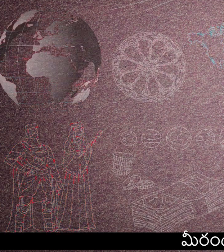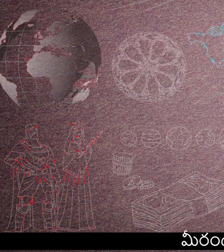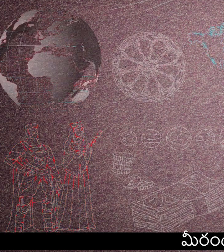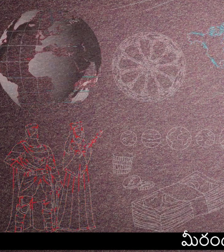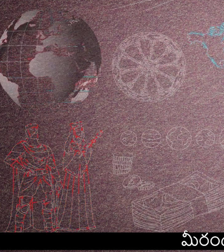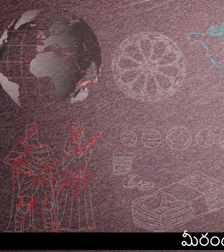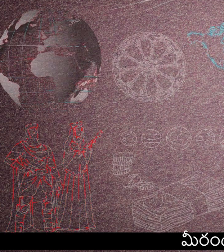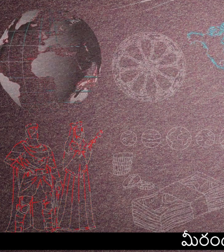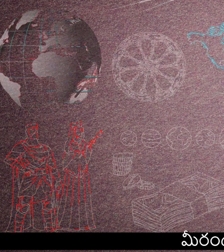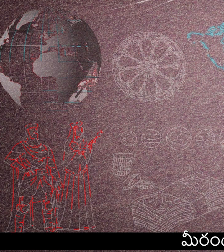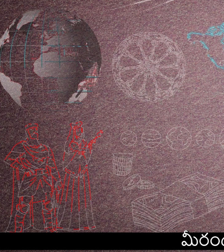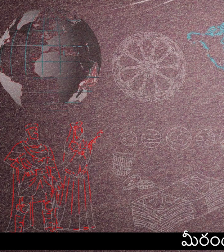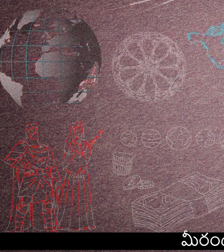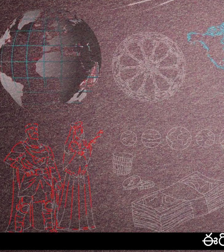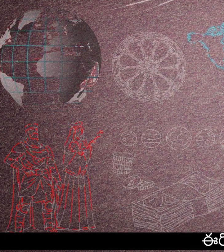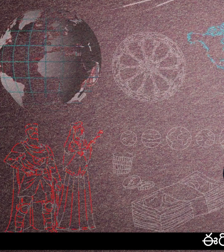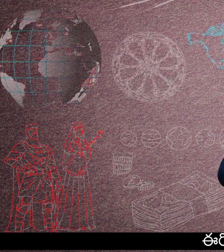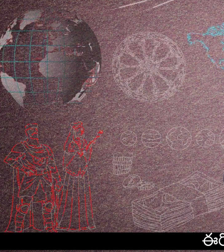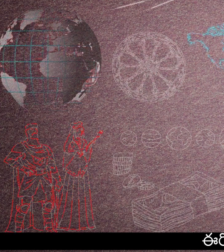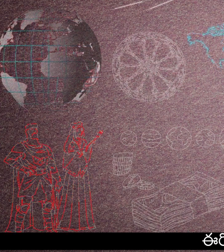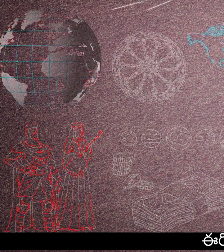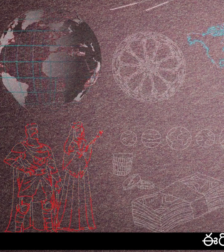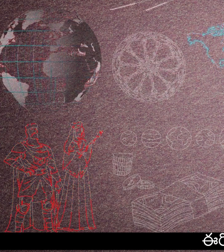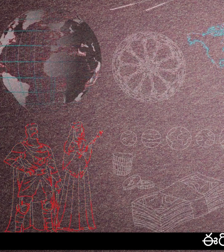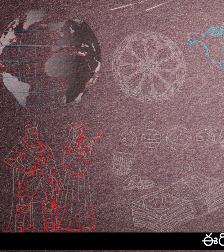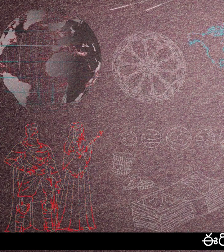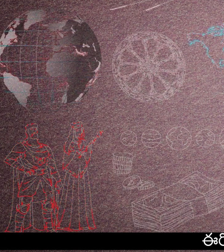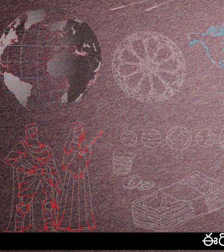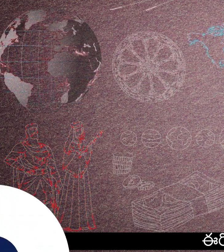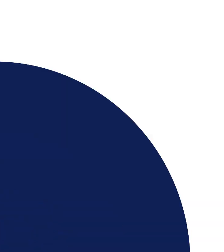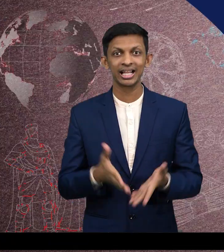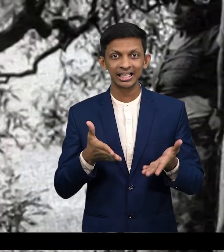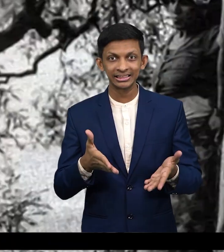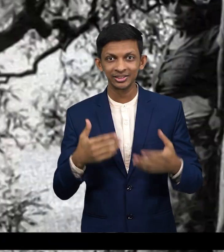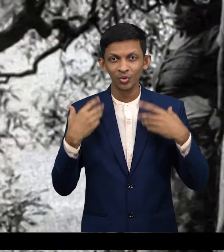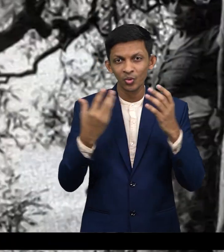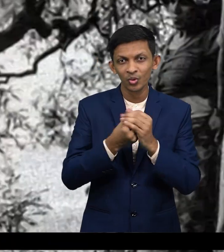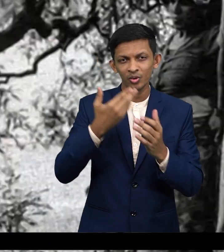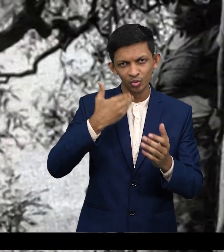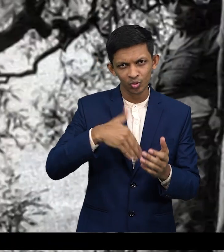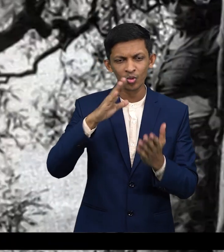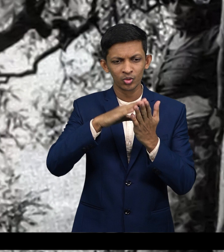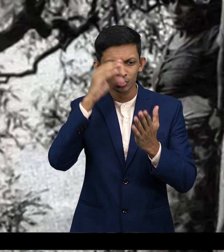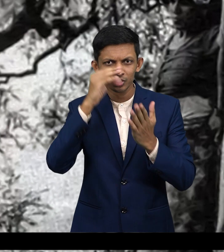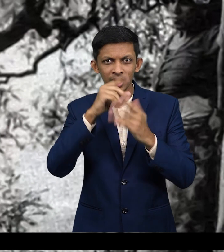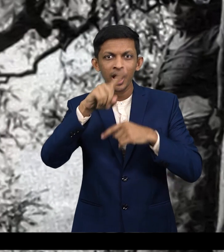మీరందరూ బాగున్నారు కదా? సో ఈరోజు సెషన్ని స్టార్ట్ చేద్దాం. ఈరోజు మనం